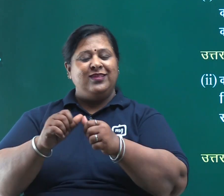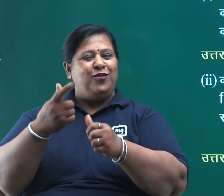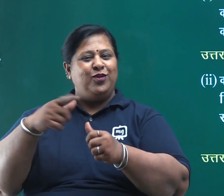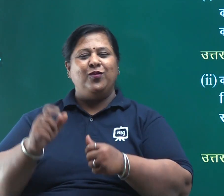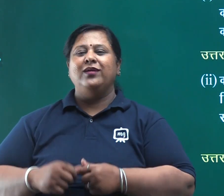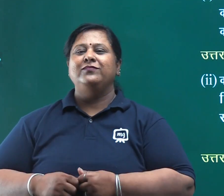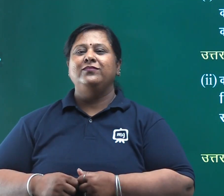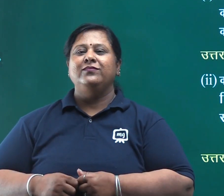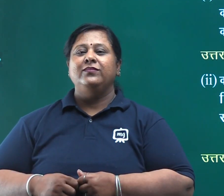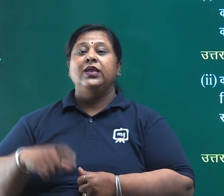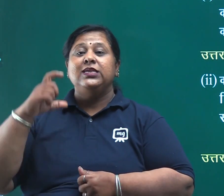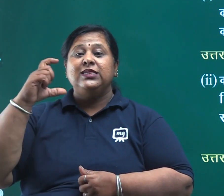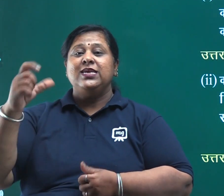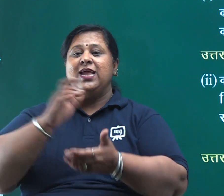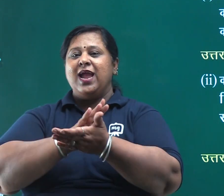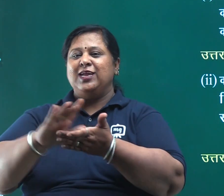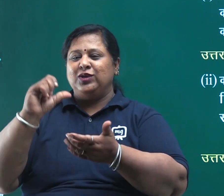होगा चाचा।